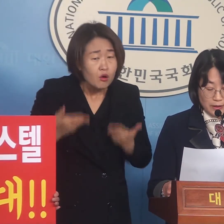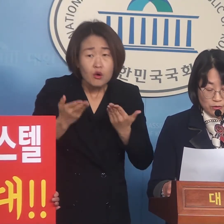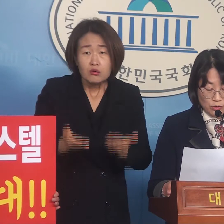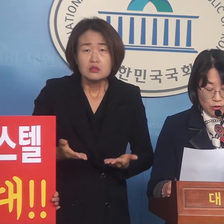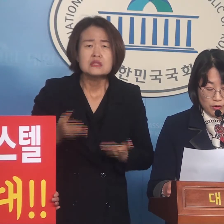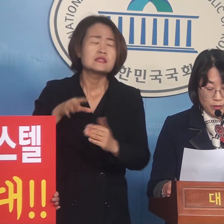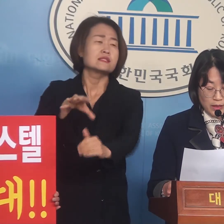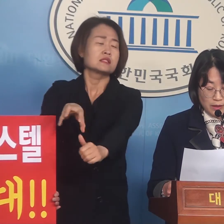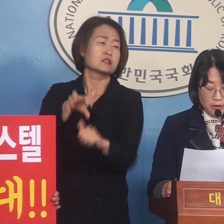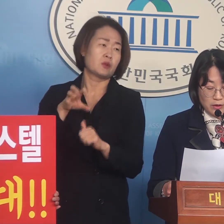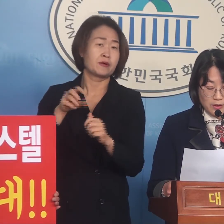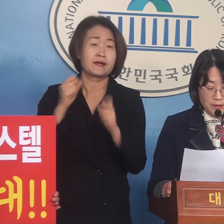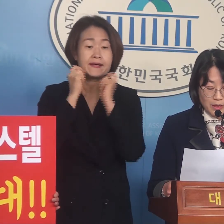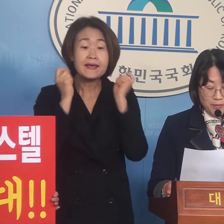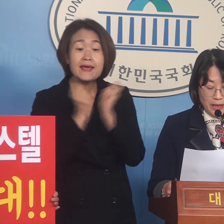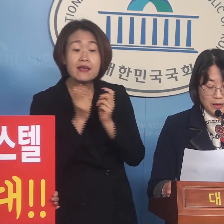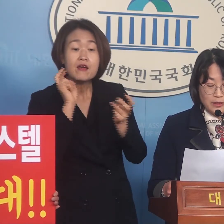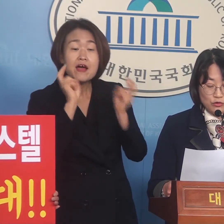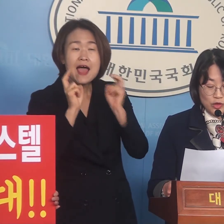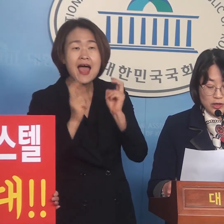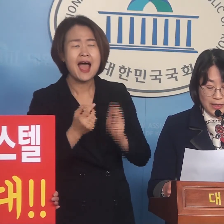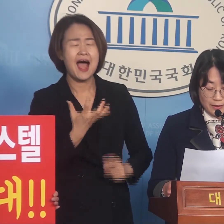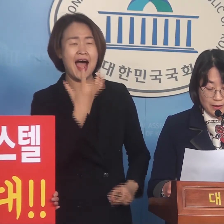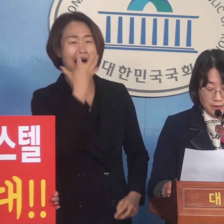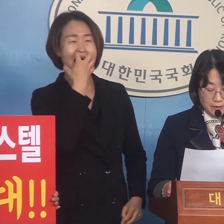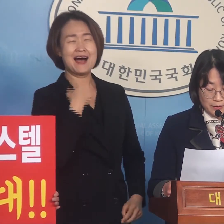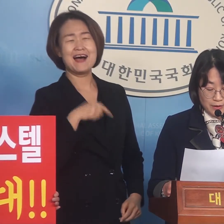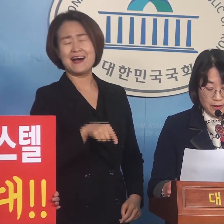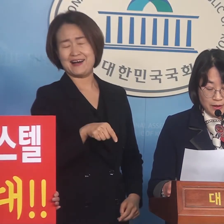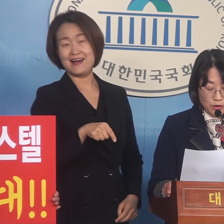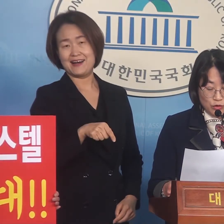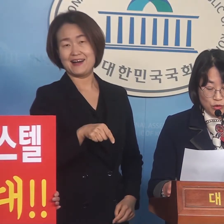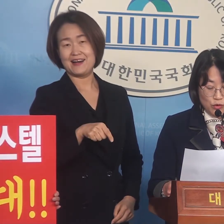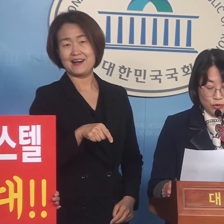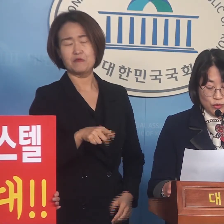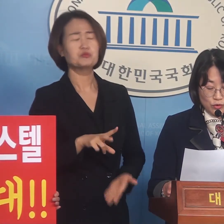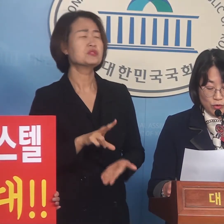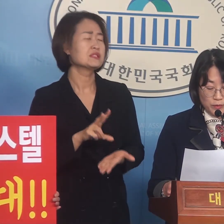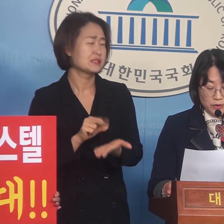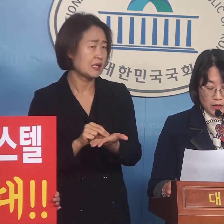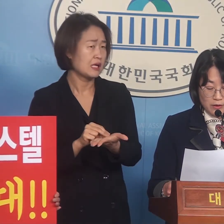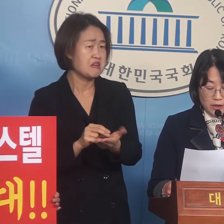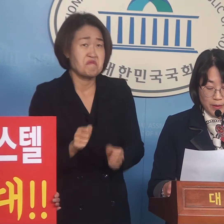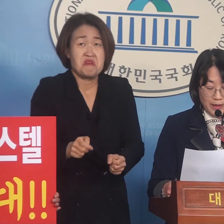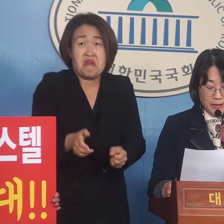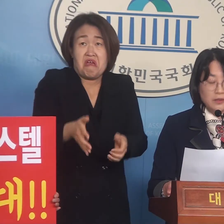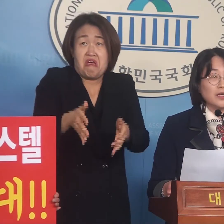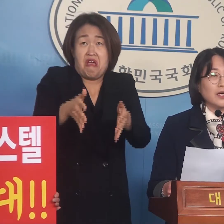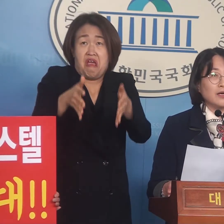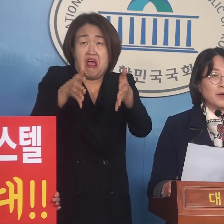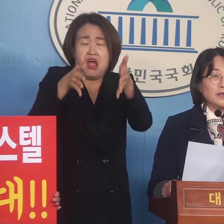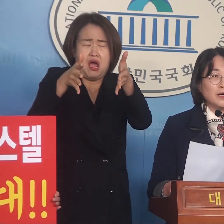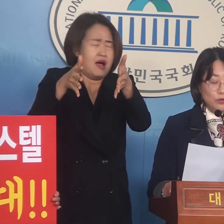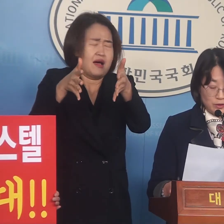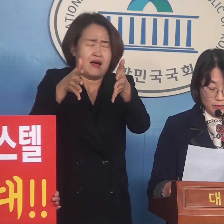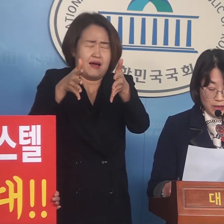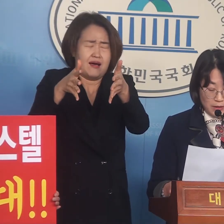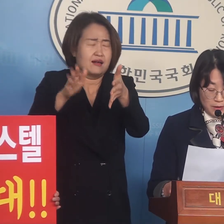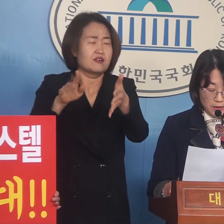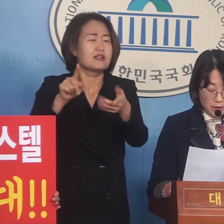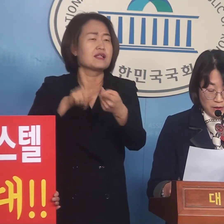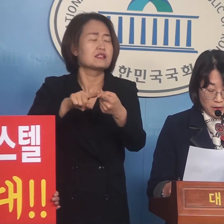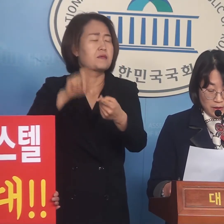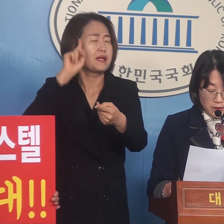희생을 바탕으로 민간 건설사만 막대한 수익을 낳게 되는 초고층 오피스텔 건립에 강력하게 반대하고